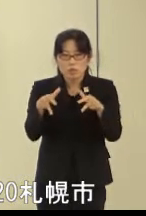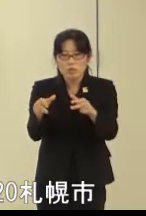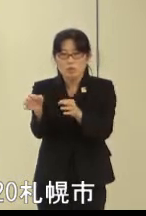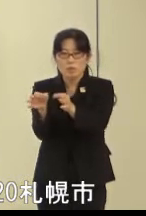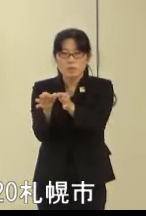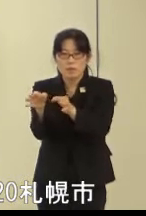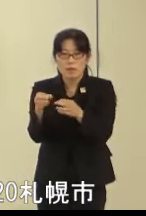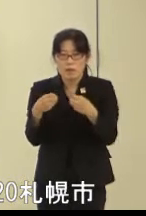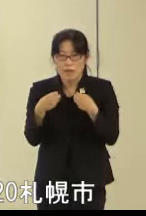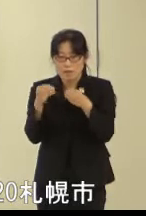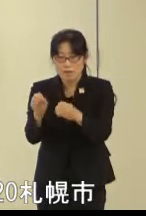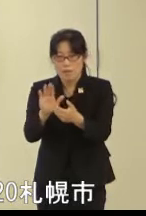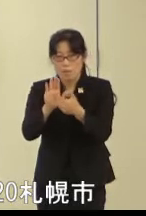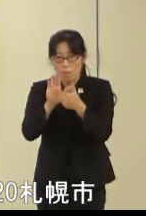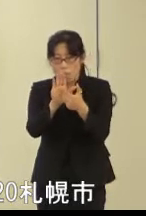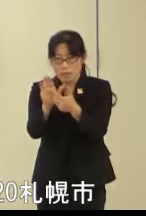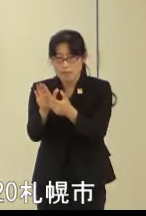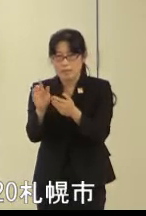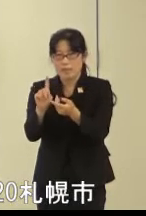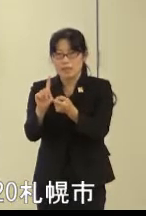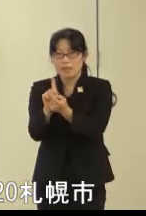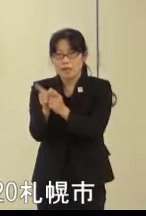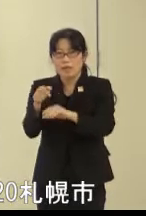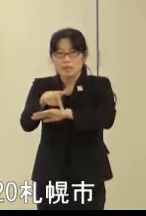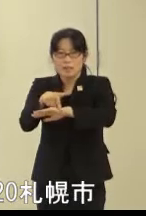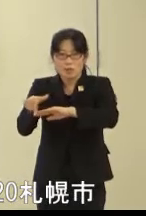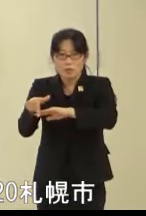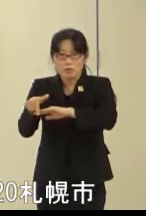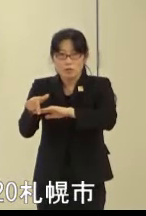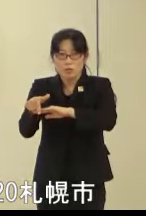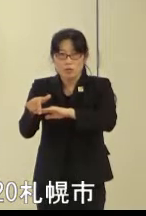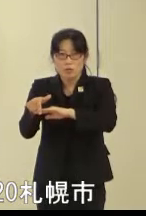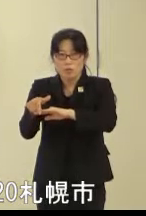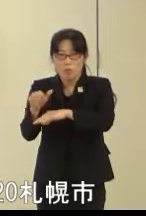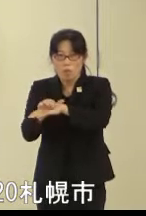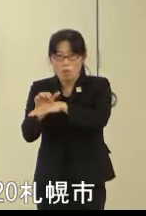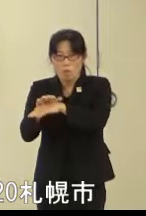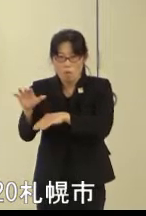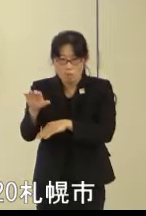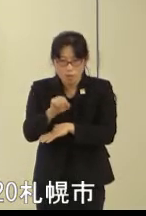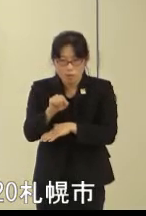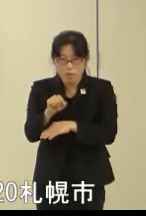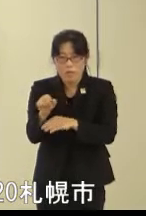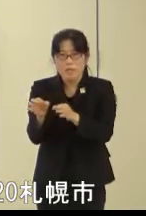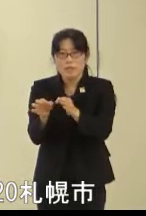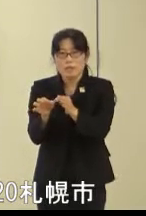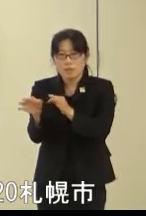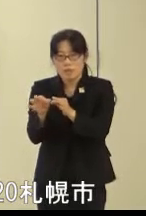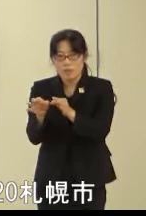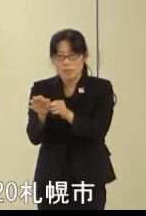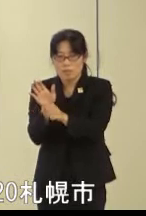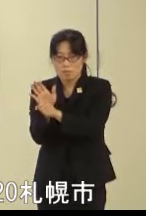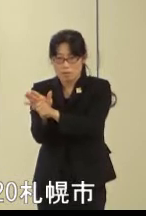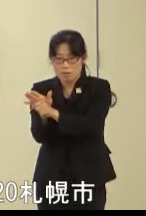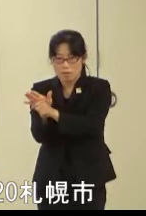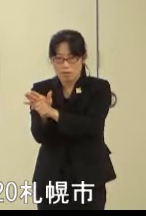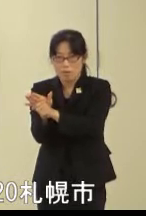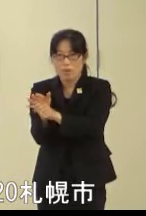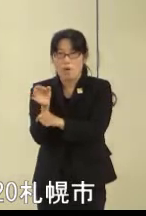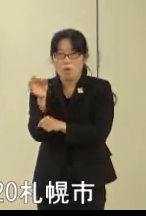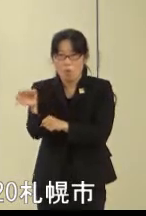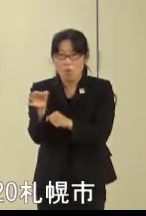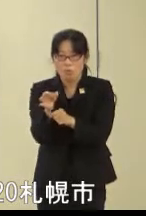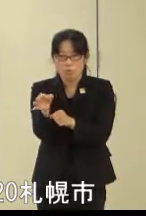ね感染防止の対策を取られたとったお店に対する助成金の交付ということも